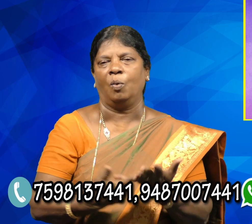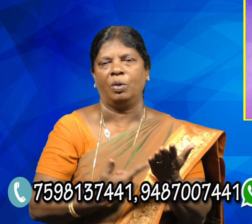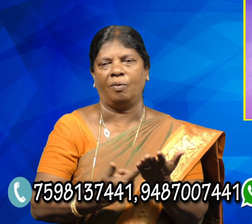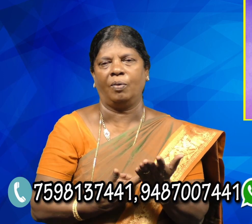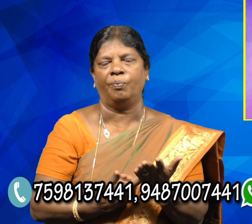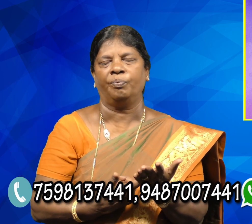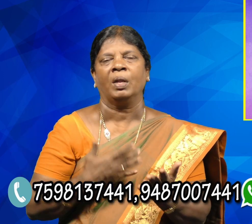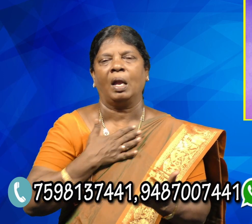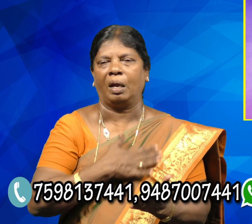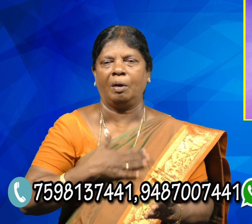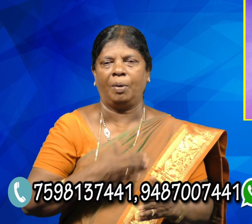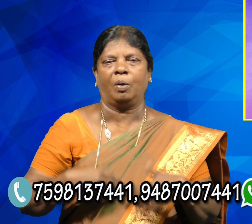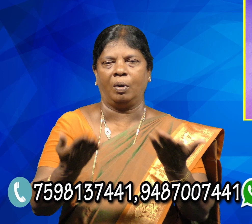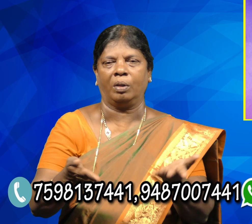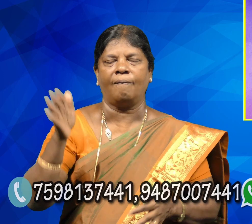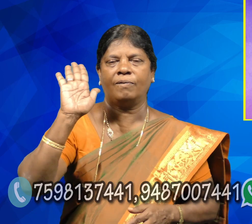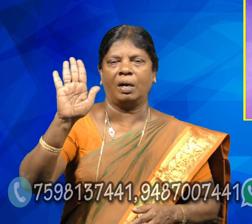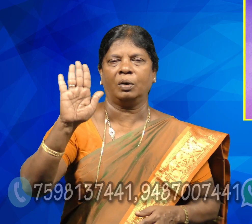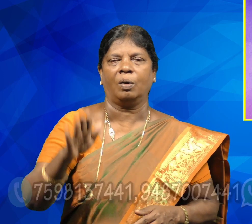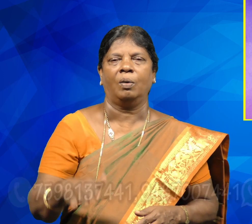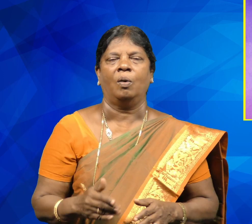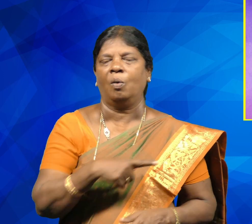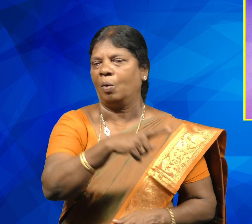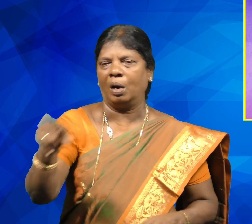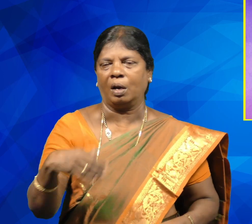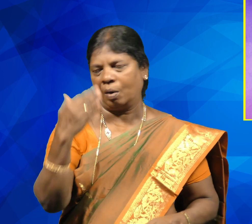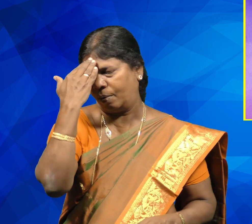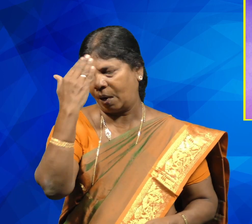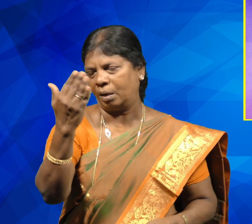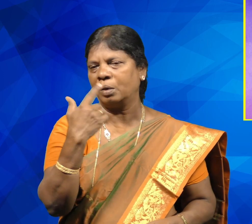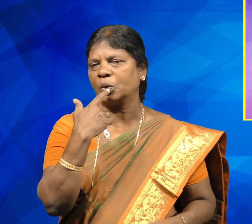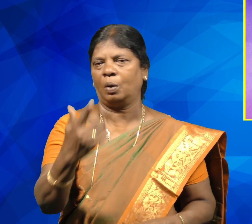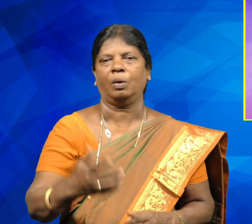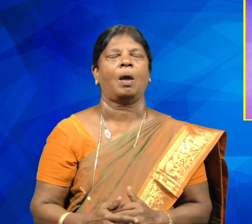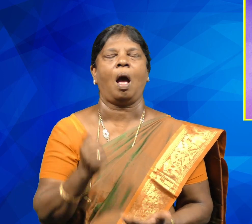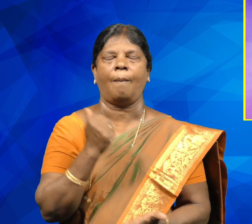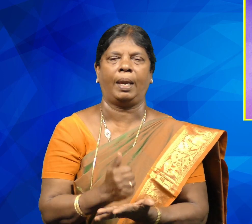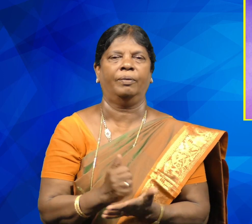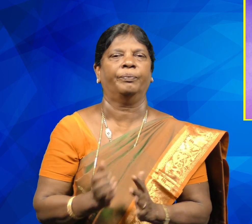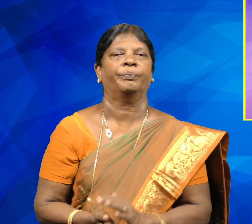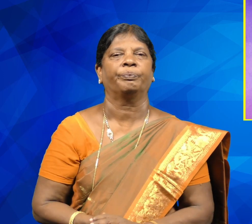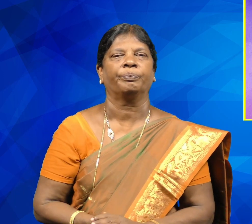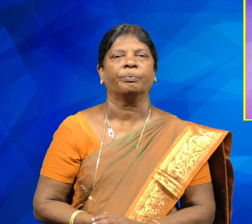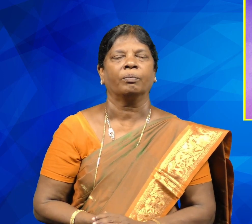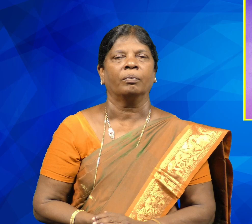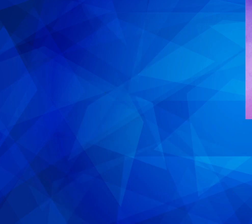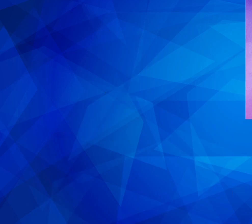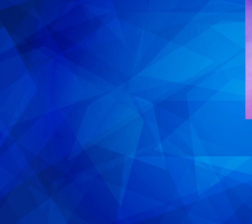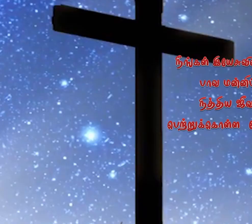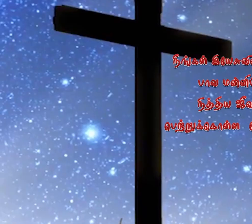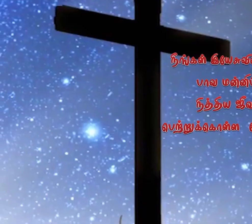உங்களுக்கு உதவி செய்வாராக. அருள் செய்யட்டும். வாழ்த்துகிறோம். உங்கள் அனைவருக்கும் நன்றி சொல்கிறோம்.